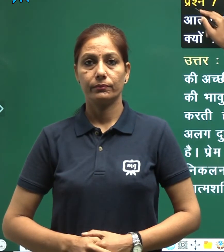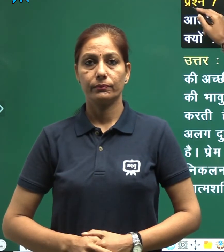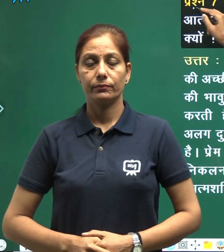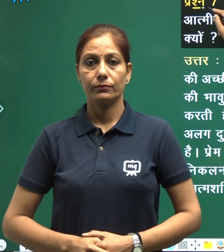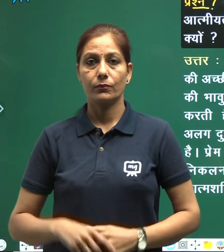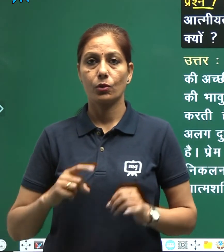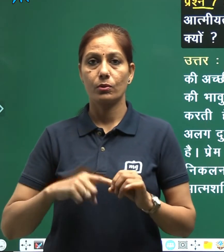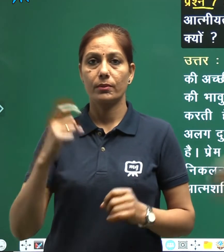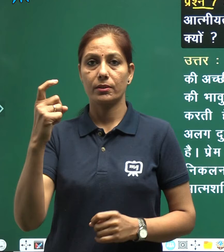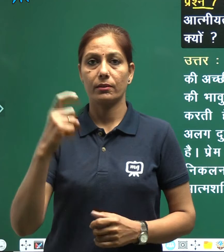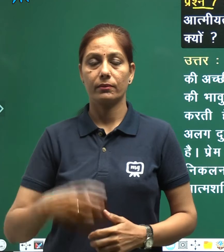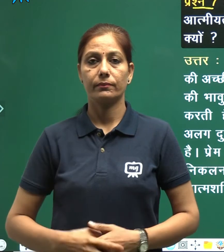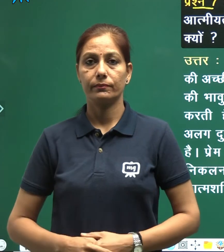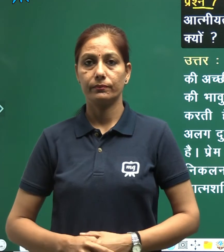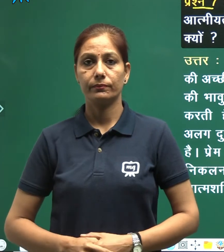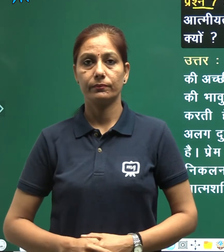प्रश्न 7,